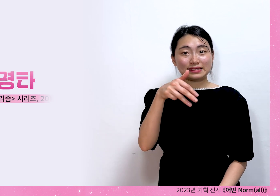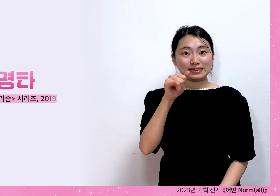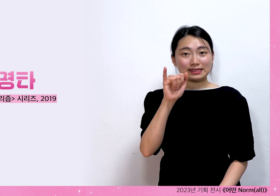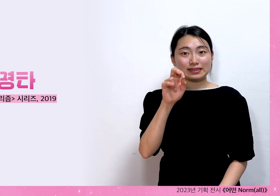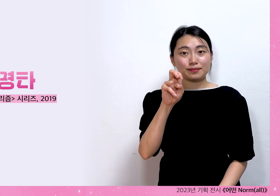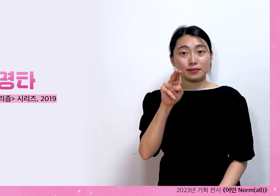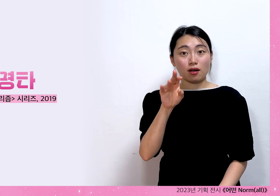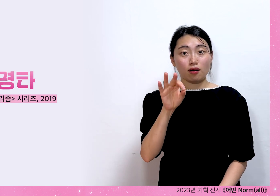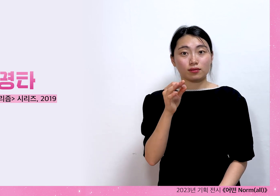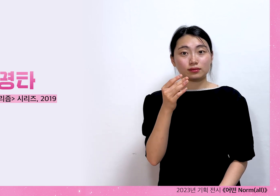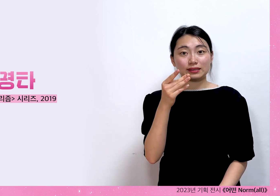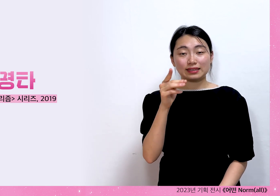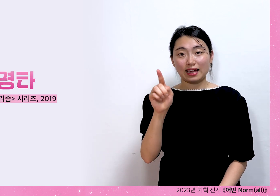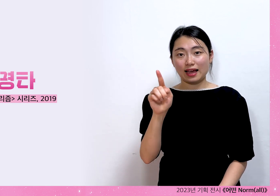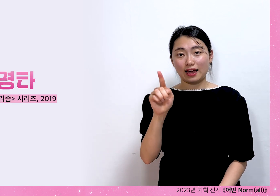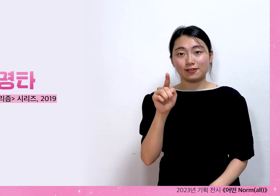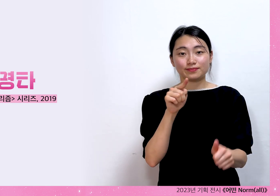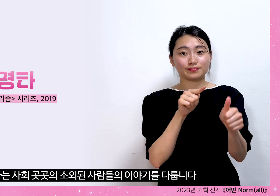치명타.